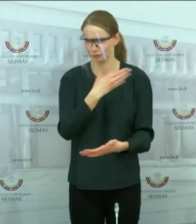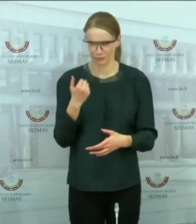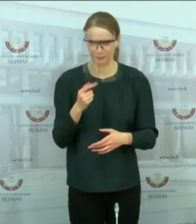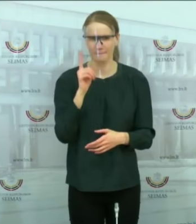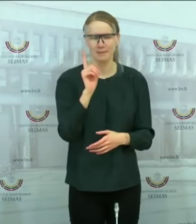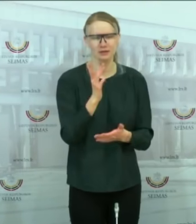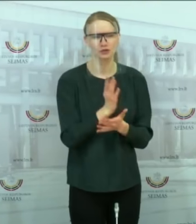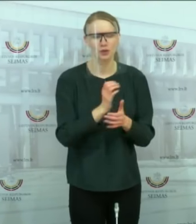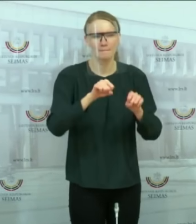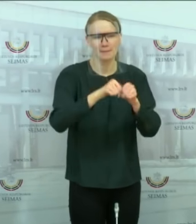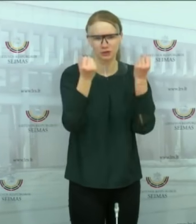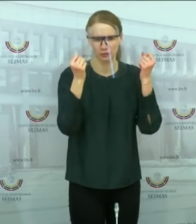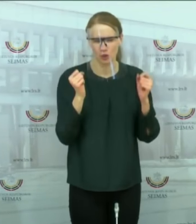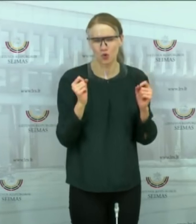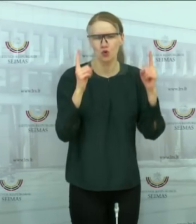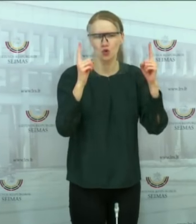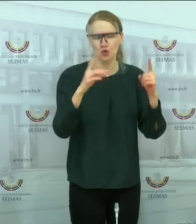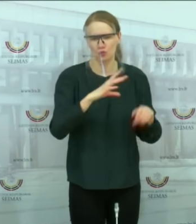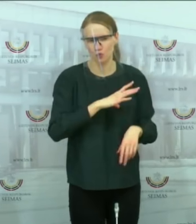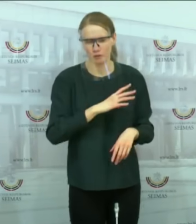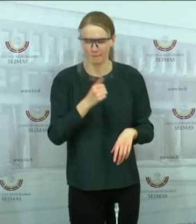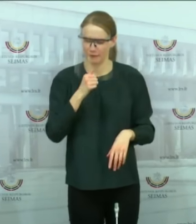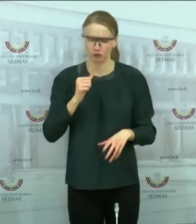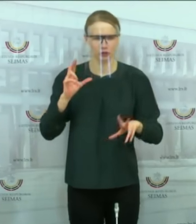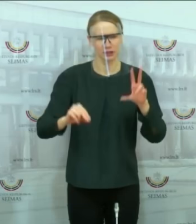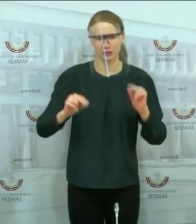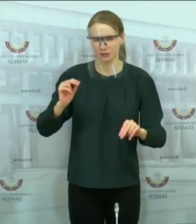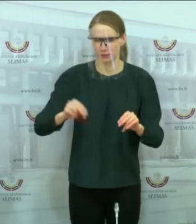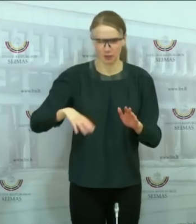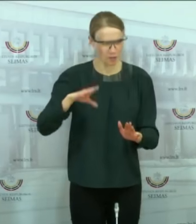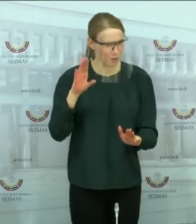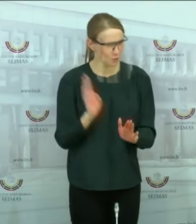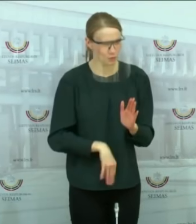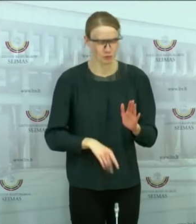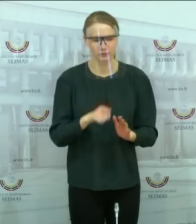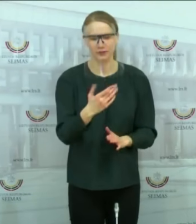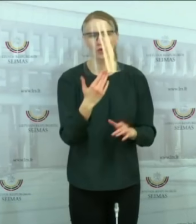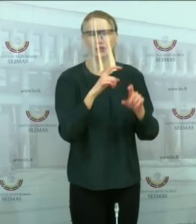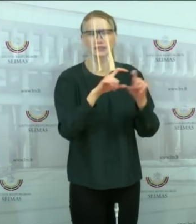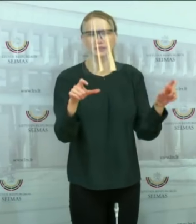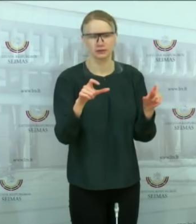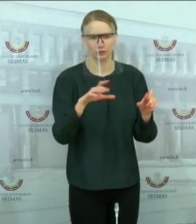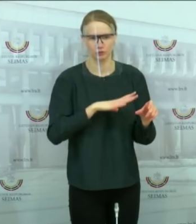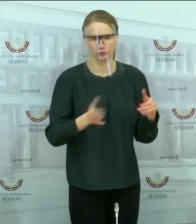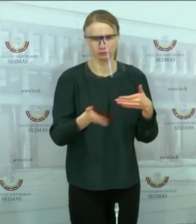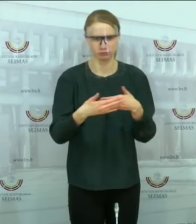kur pažeidimai buvo dideli, ten, kur rizika buvo didelė, tai įstaigų veikla buvo apribota. Jūs puikiai žinot tas gydymo